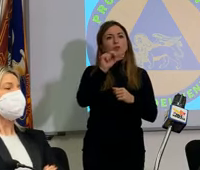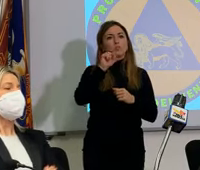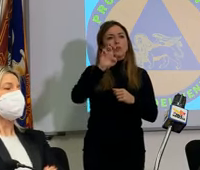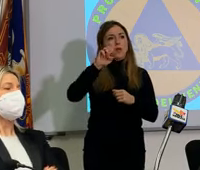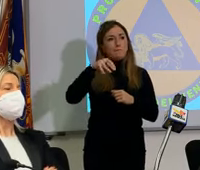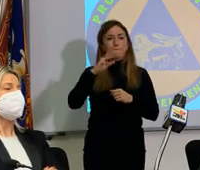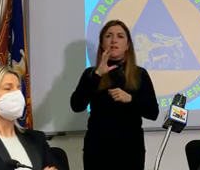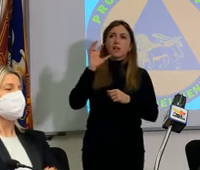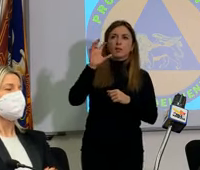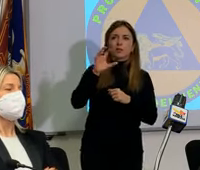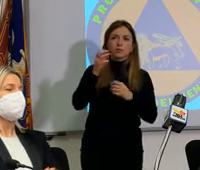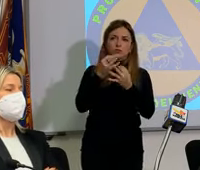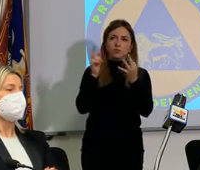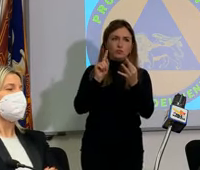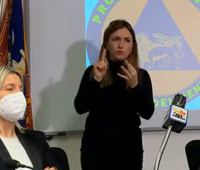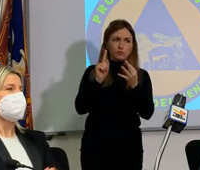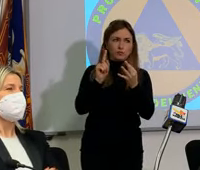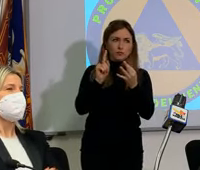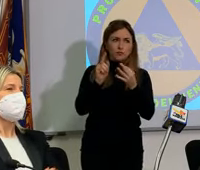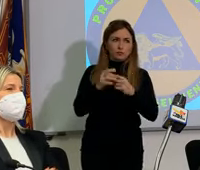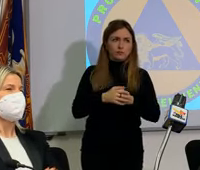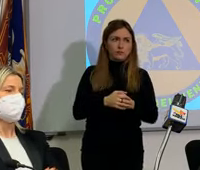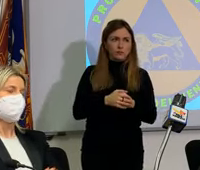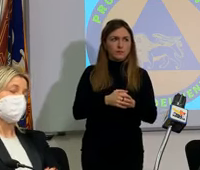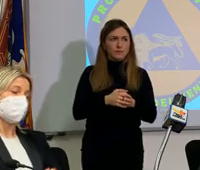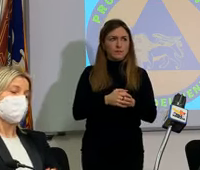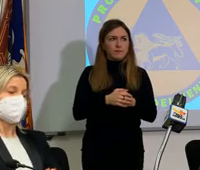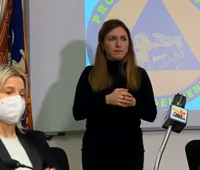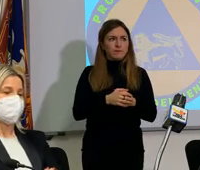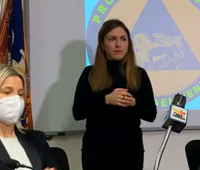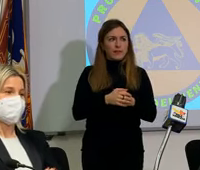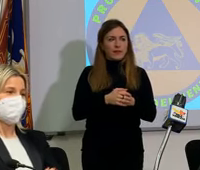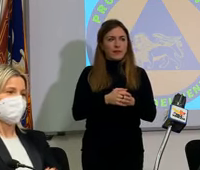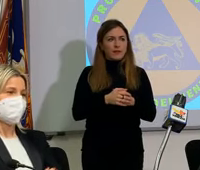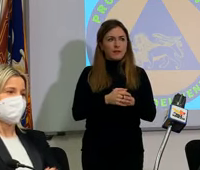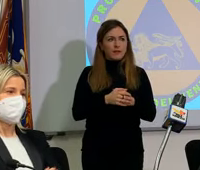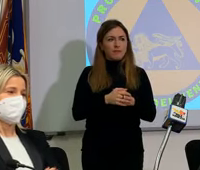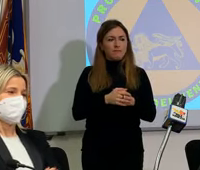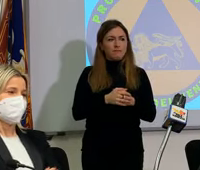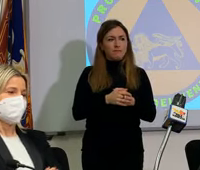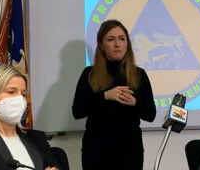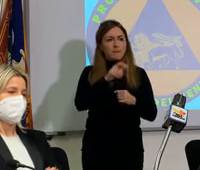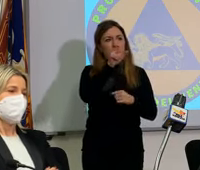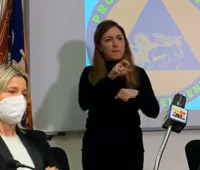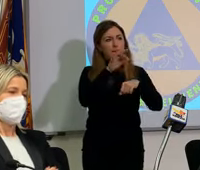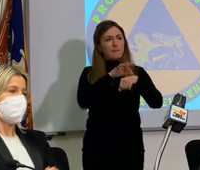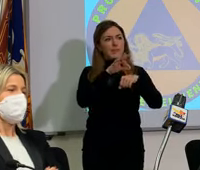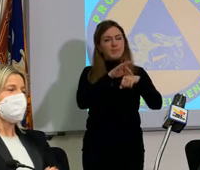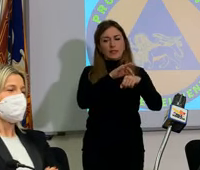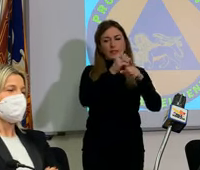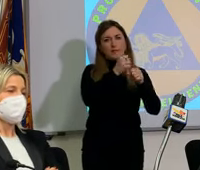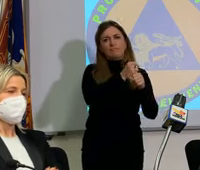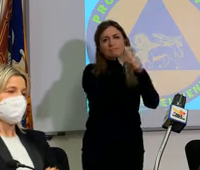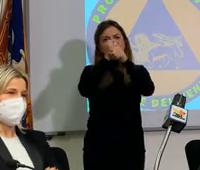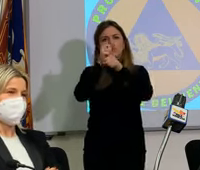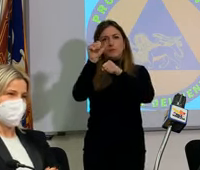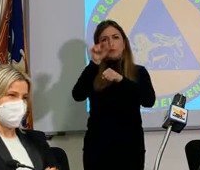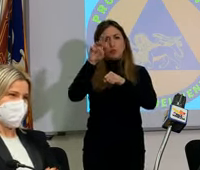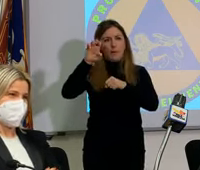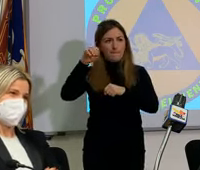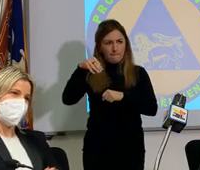valutare il paziente lo si rimandava lo si rinviava direttamente al web spiego